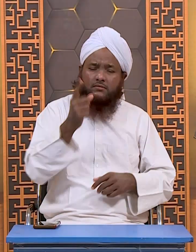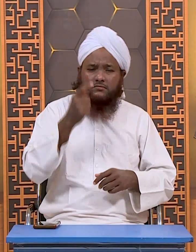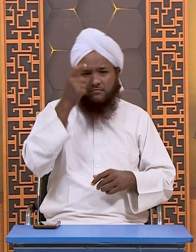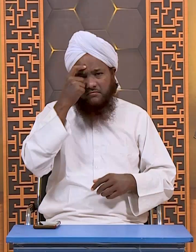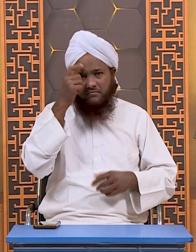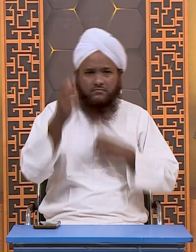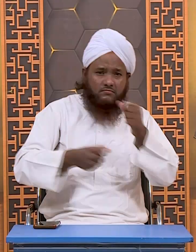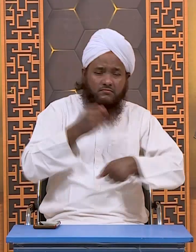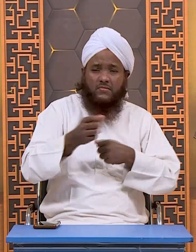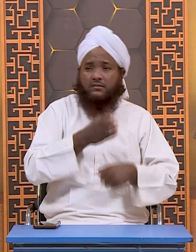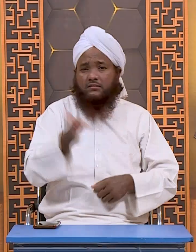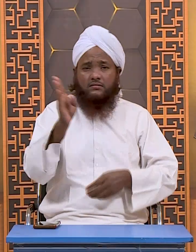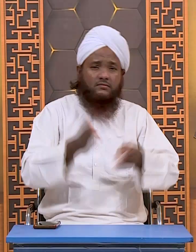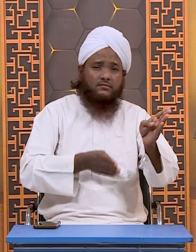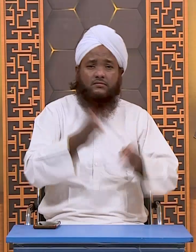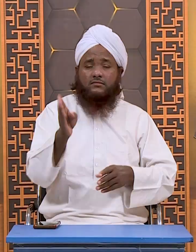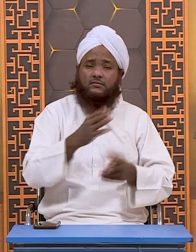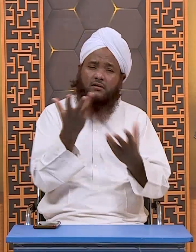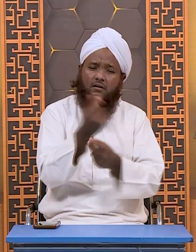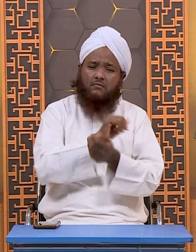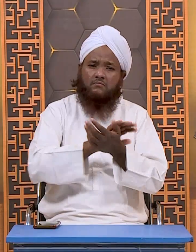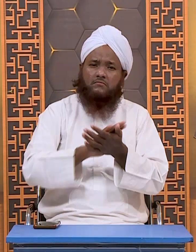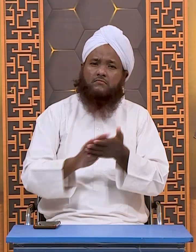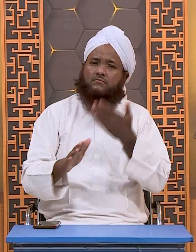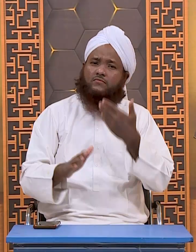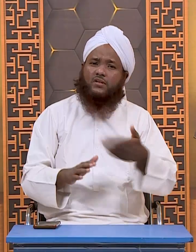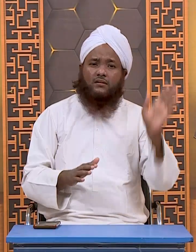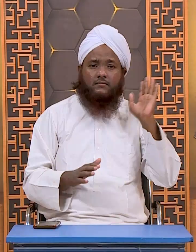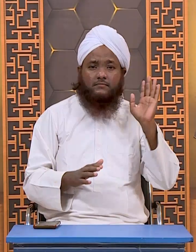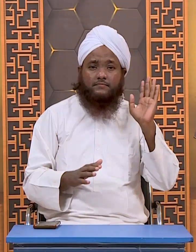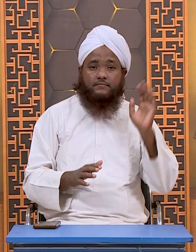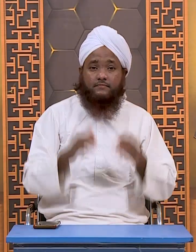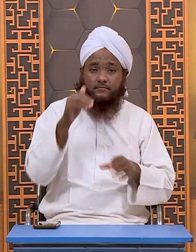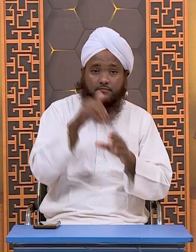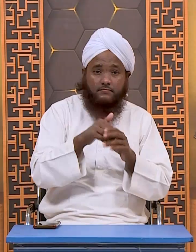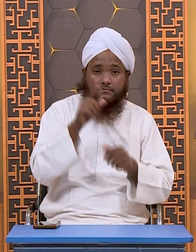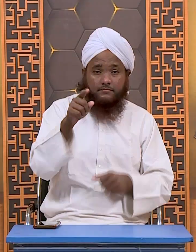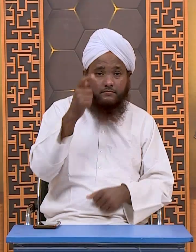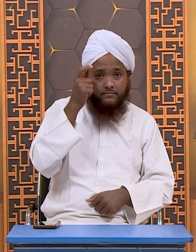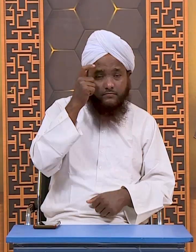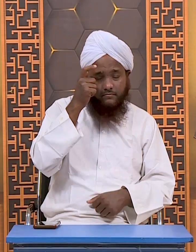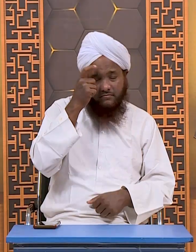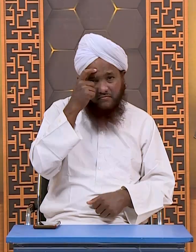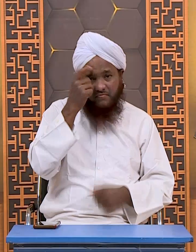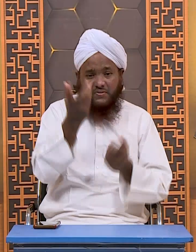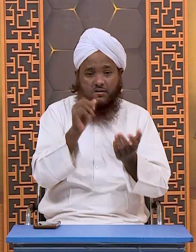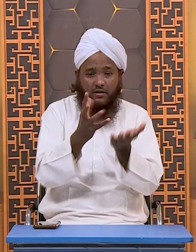سارے ناطے ختم، سب کچھ ختم ہو جائے گا. اس عالم میں، اس مشکل ترین گھڑی میں جن کو سب سے